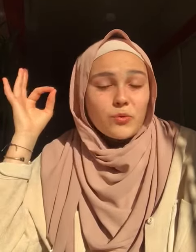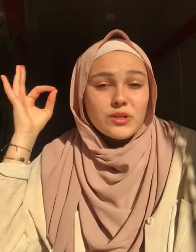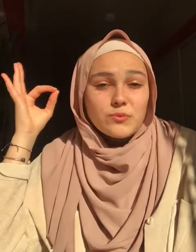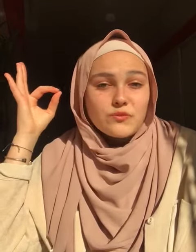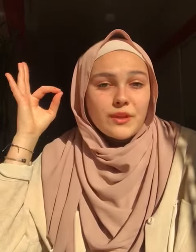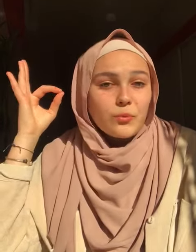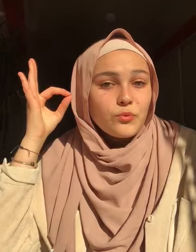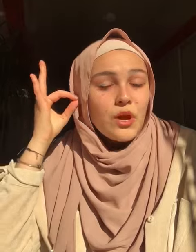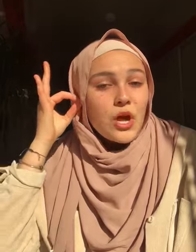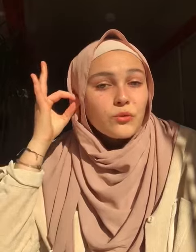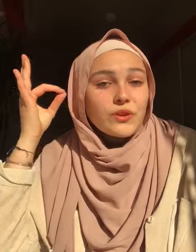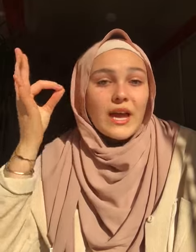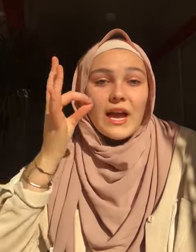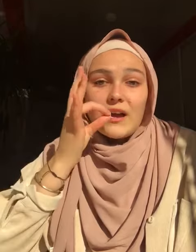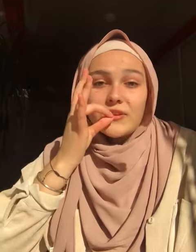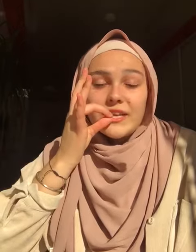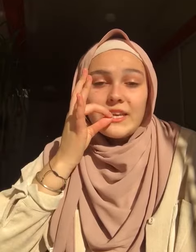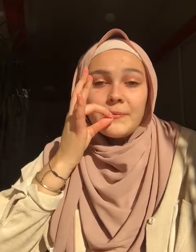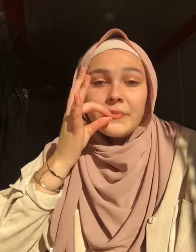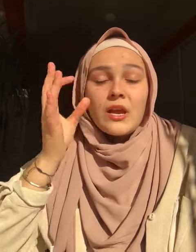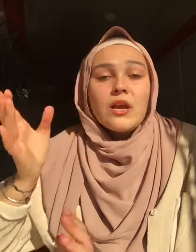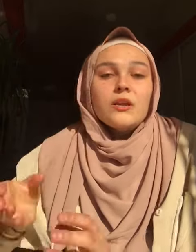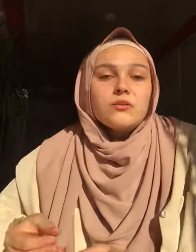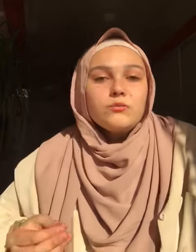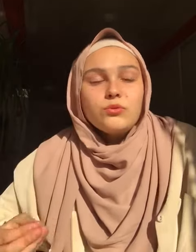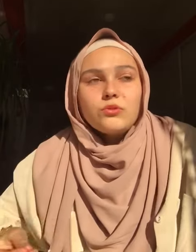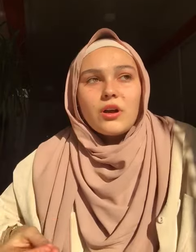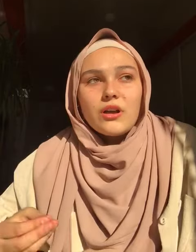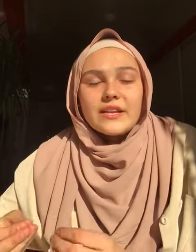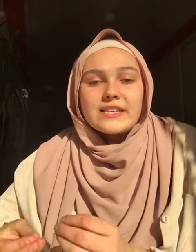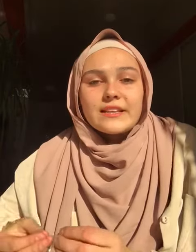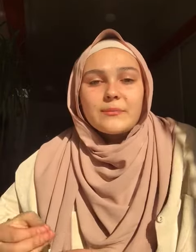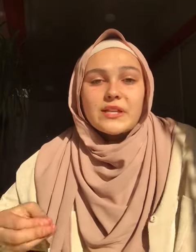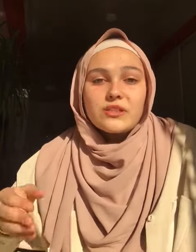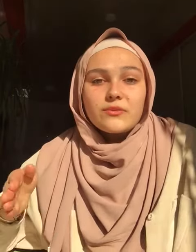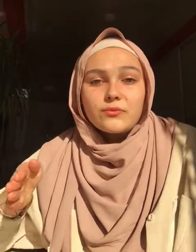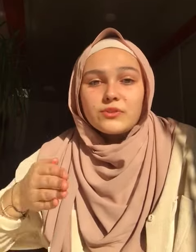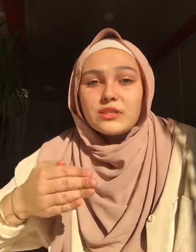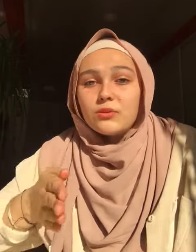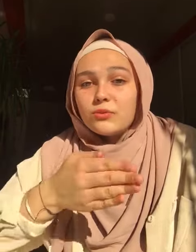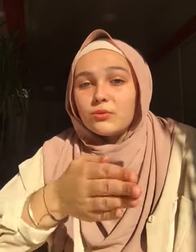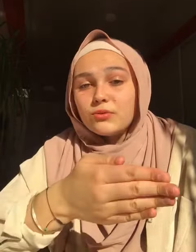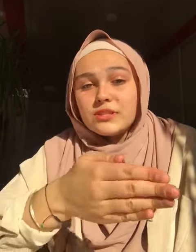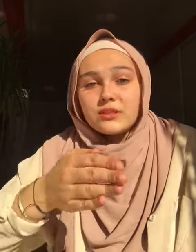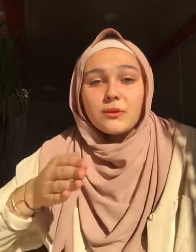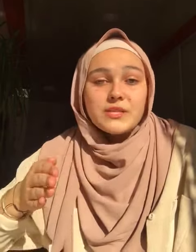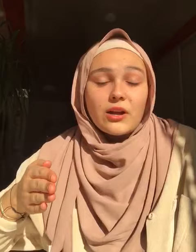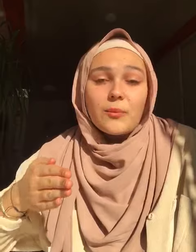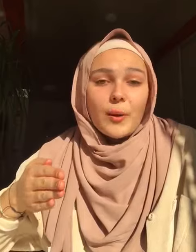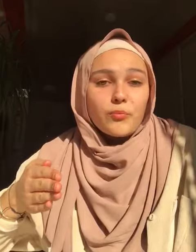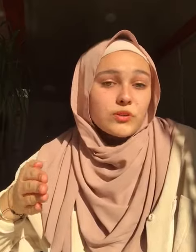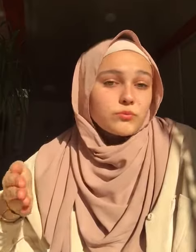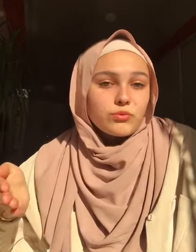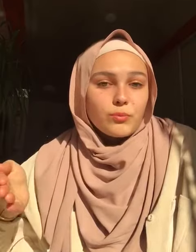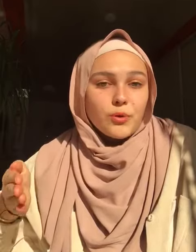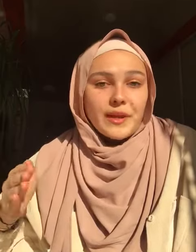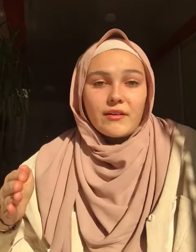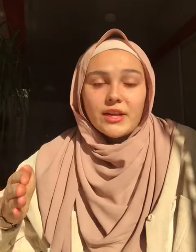pourquoi, je m'en souviens plus. Donc, avril. Ou il y a certaines personnes qui font aussi le signe comme ça, comme un poisson pour le 1er avril.